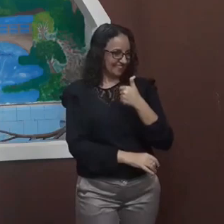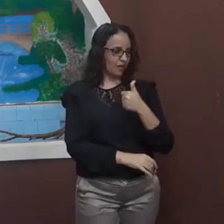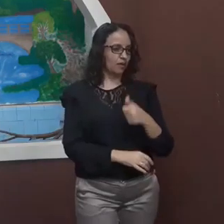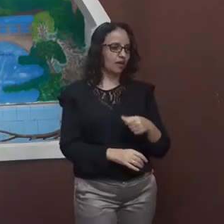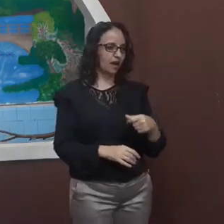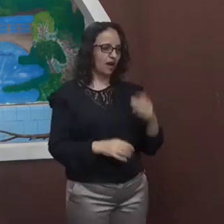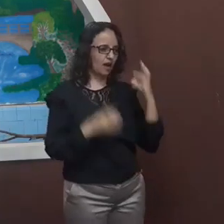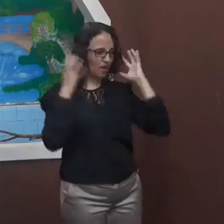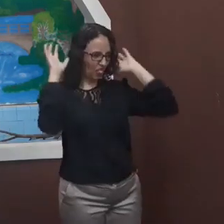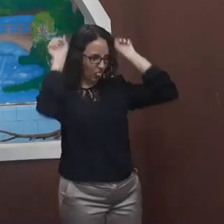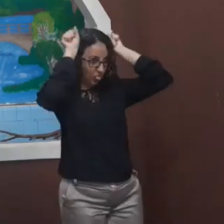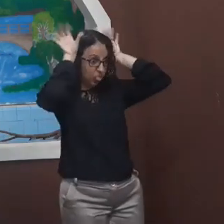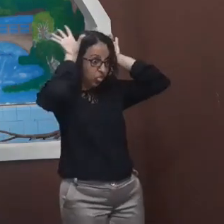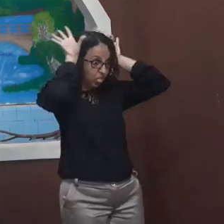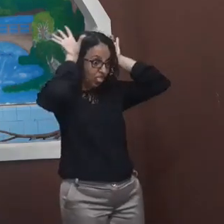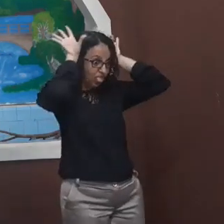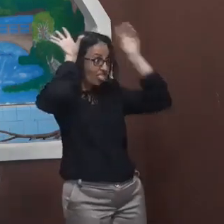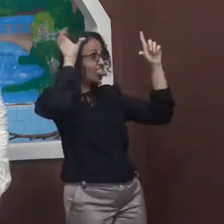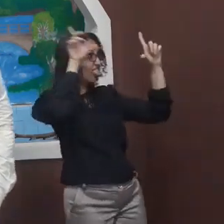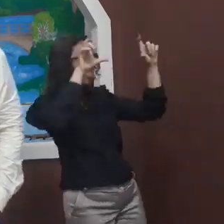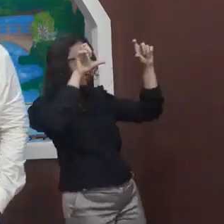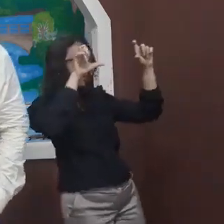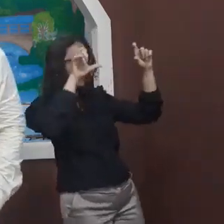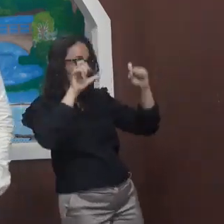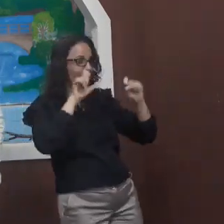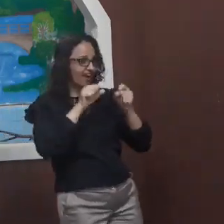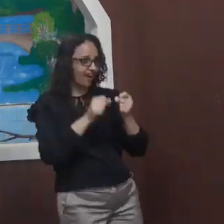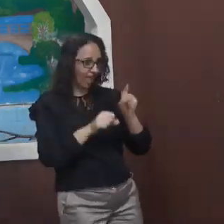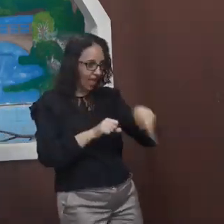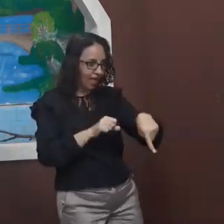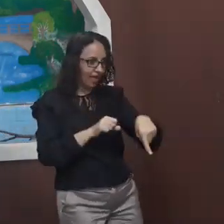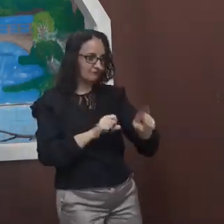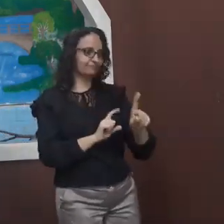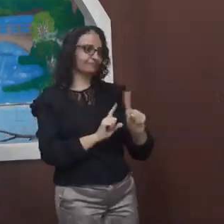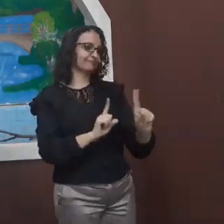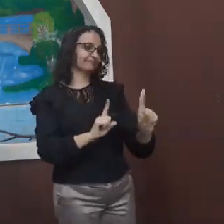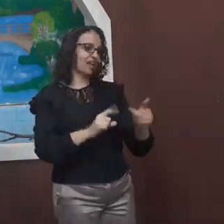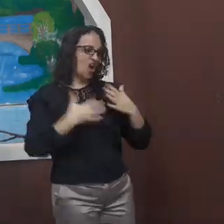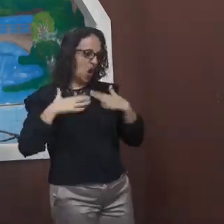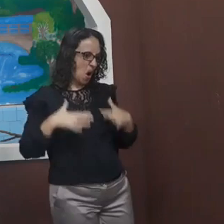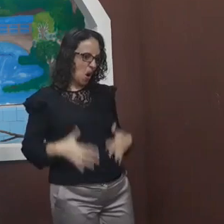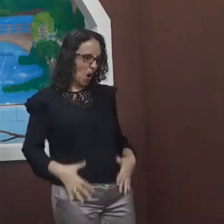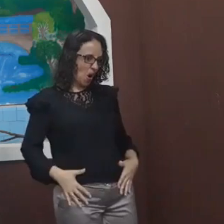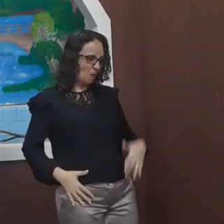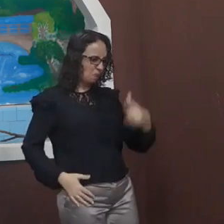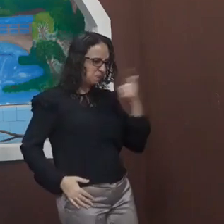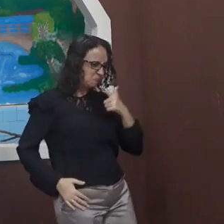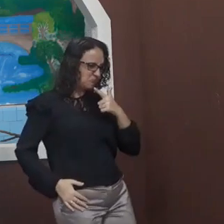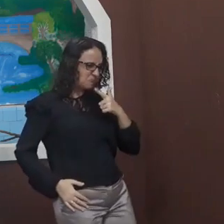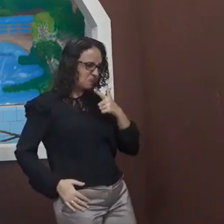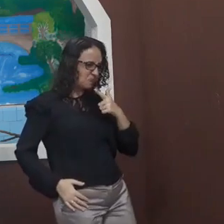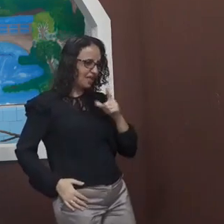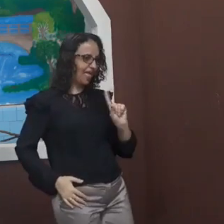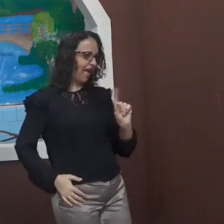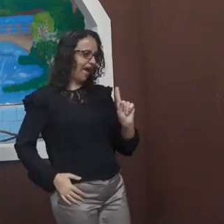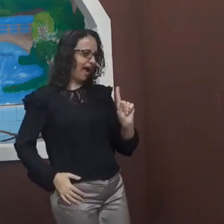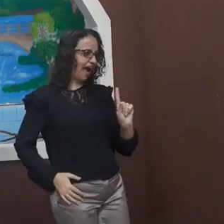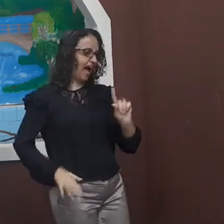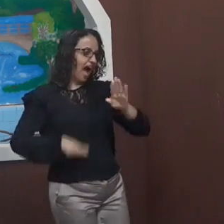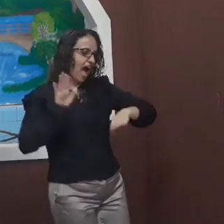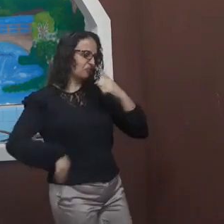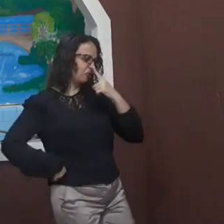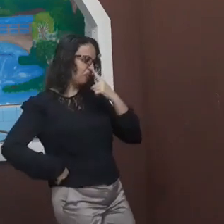Descabelado? Não. Cabelo arrumado. Roupa feia? Não. Fedido